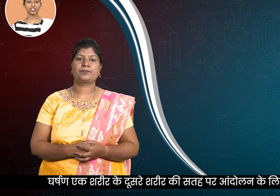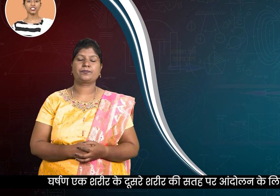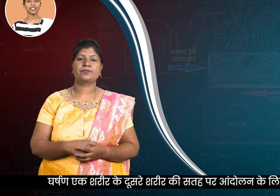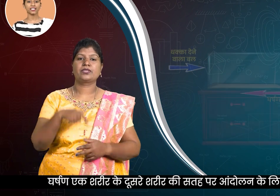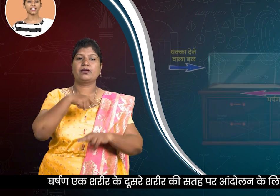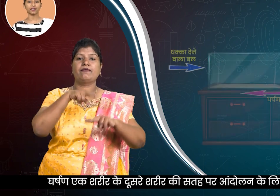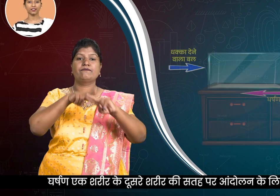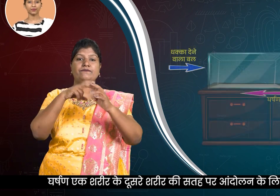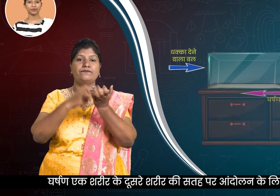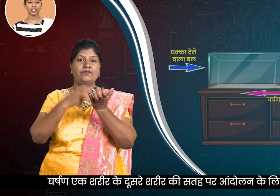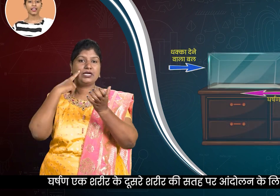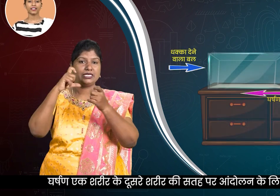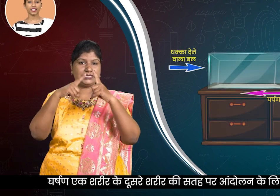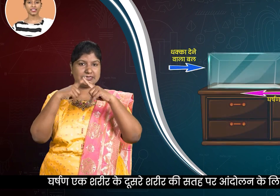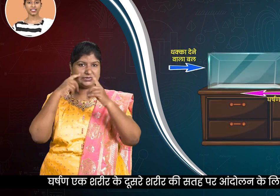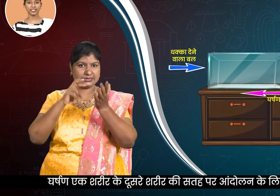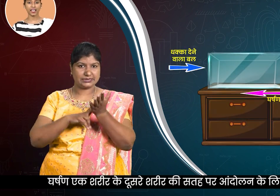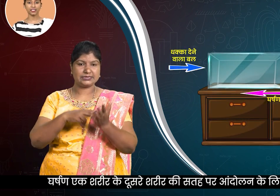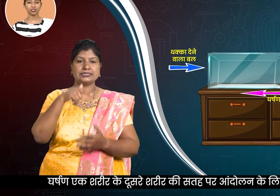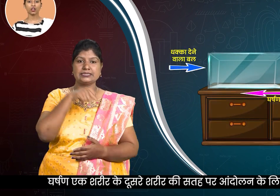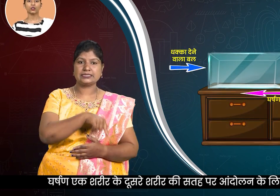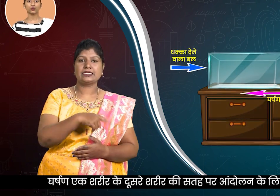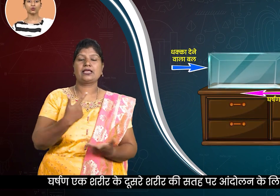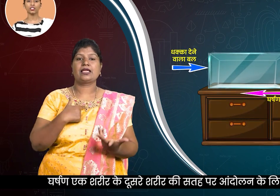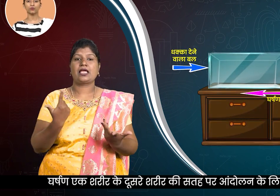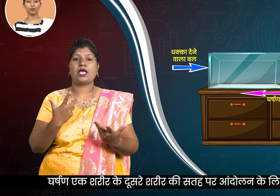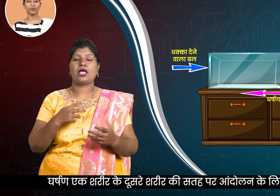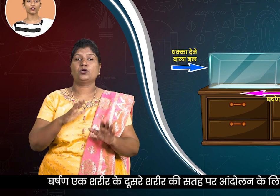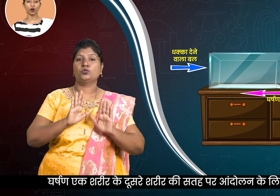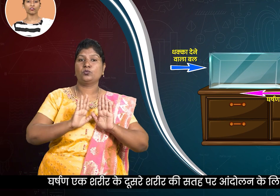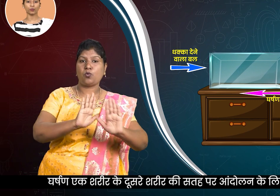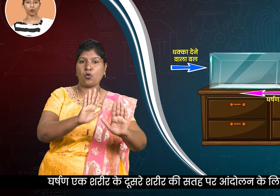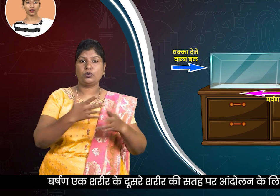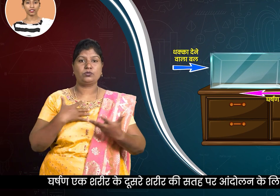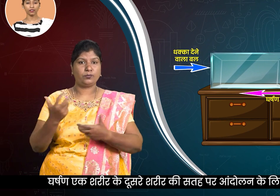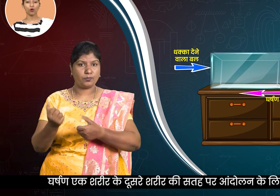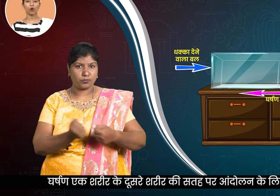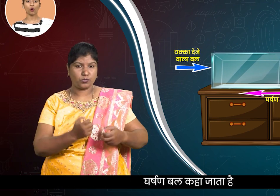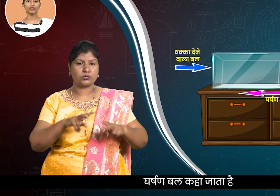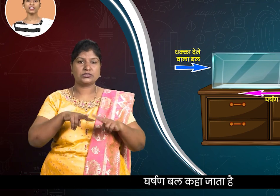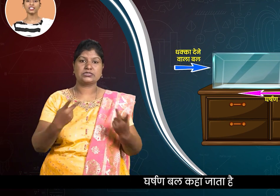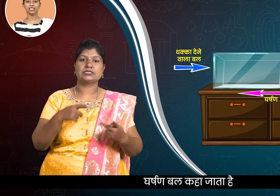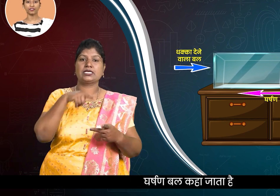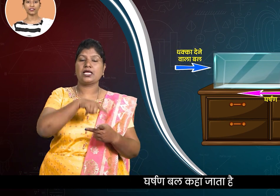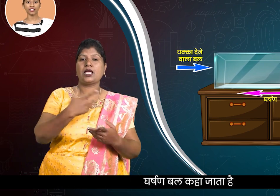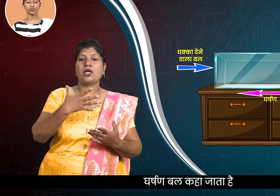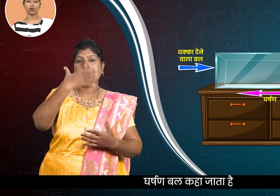जब एक वस्तु दूसरे वस्तु की सतह पर आंदोलन के लिए प्रतिरोध करती है,